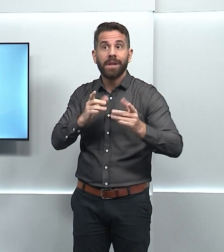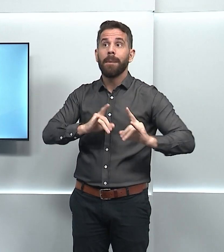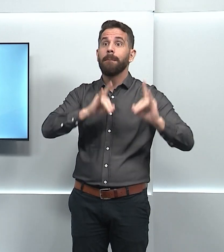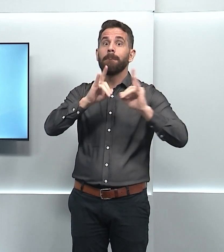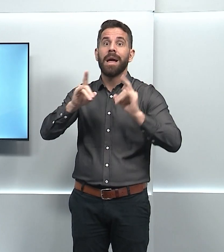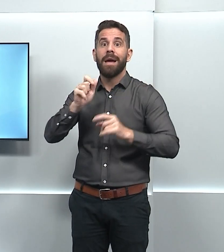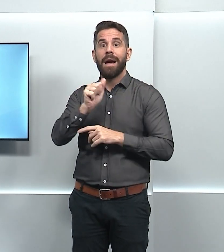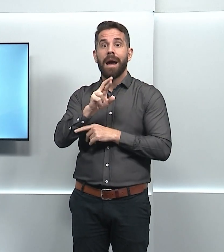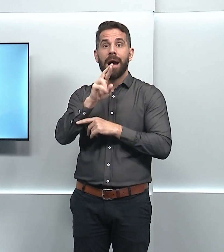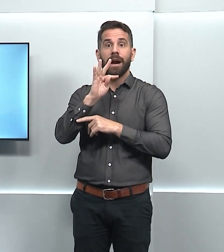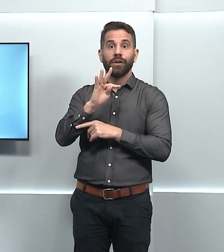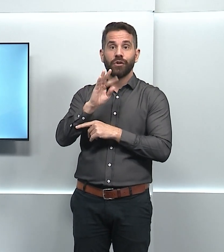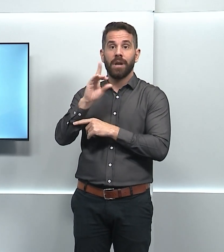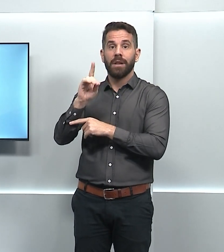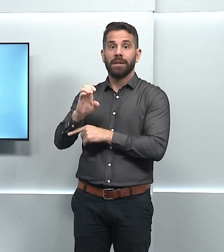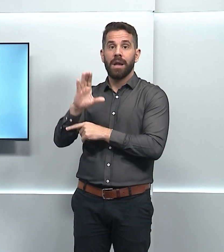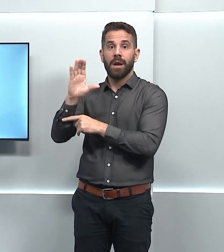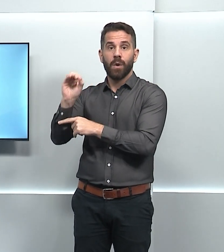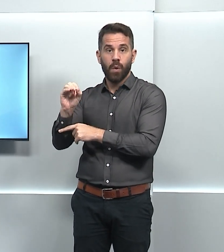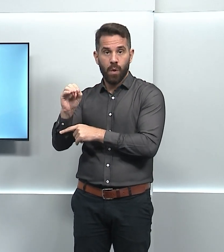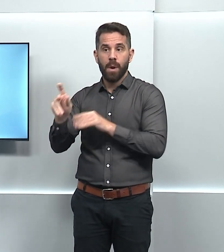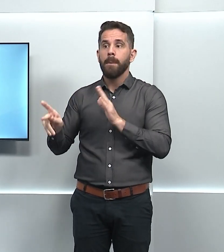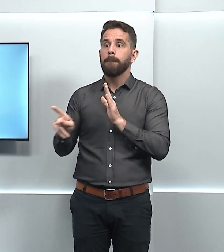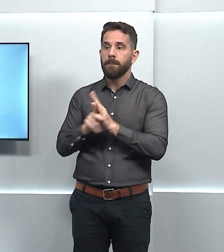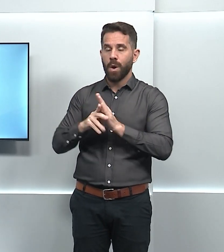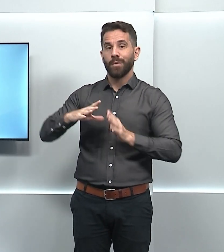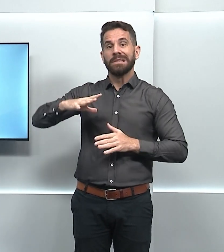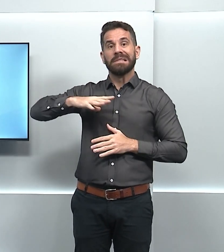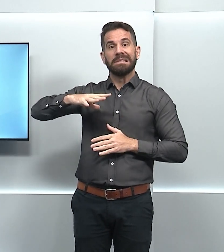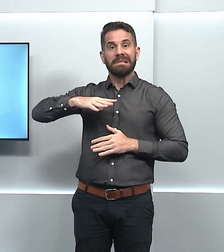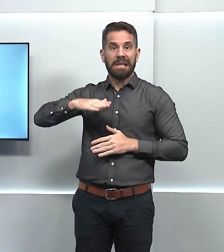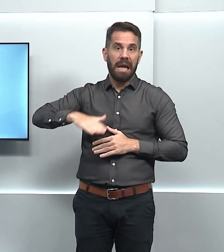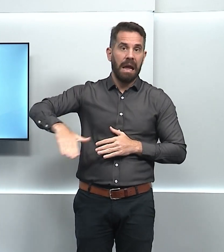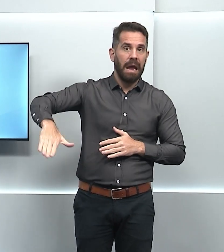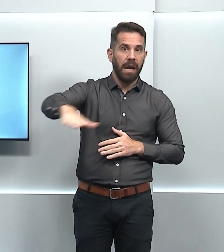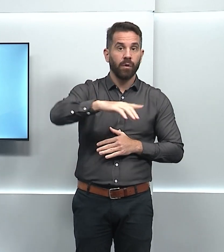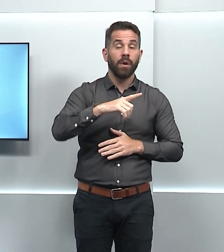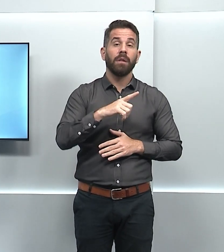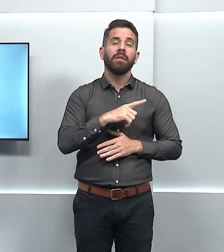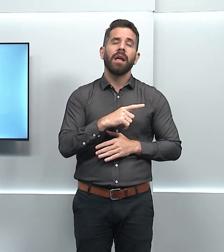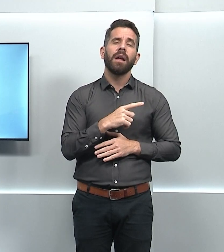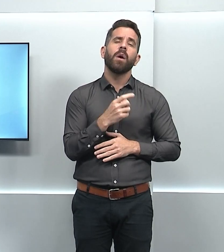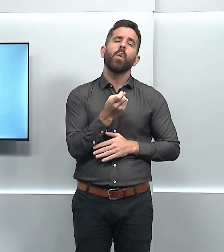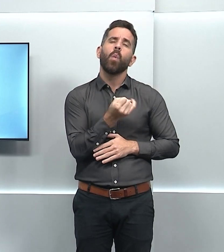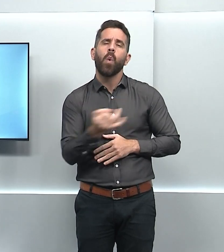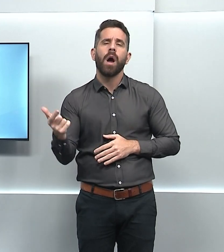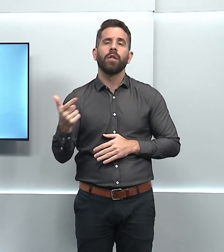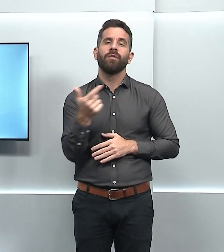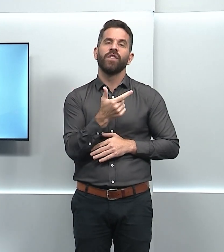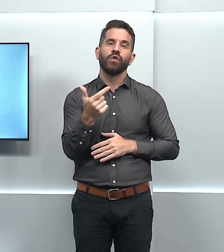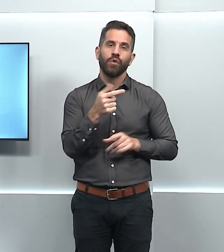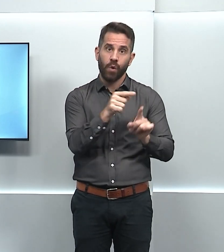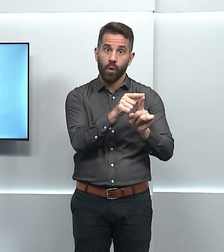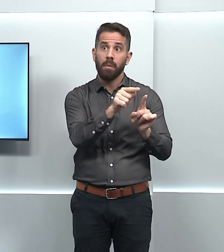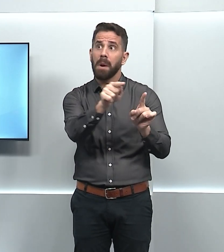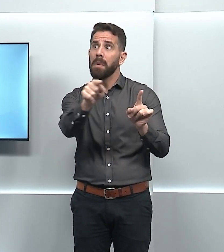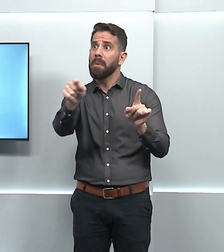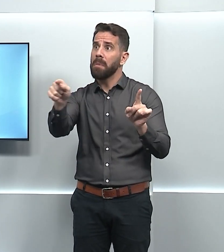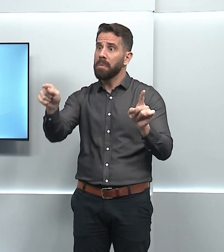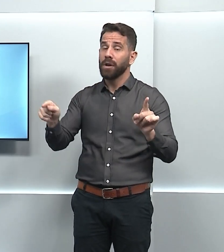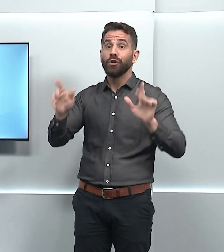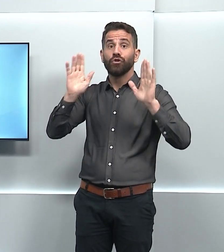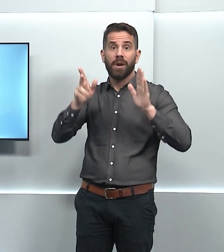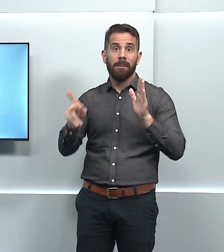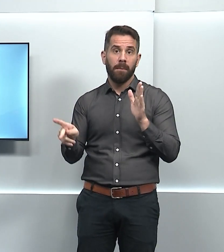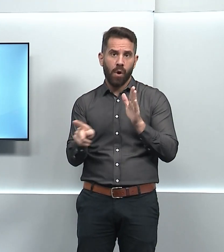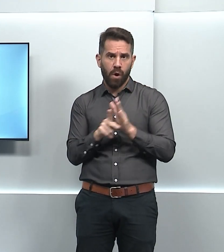espalhados pelo centro de Goiânia. São 22 bens públicos com esse estilo arquitetônico, que foram